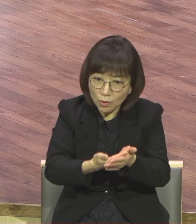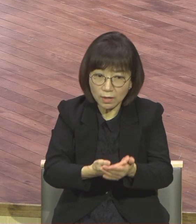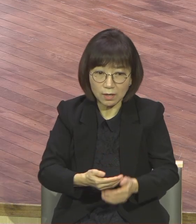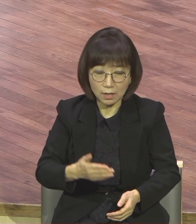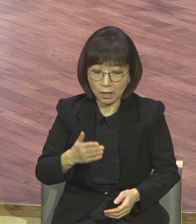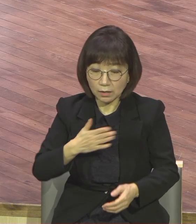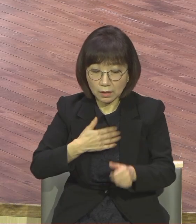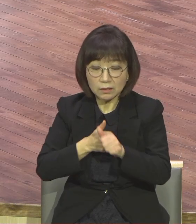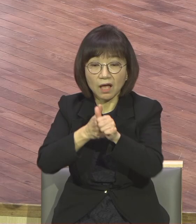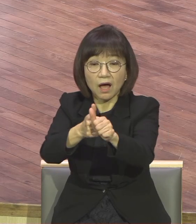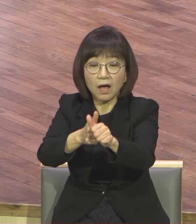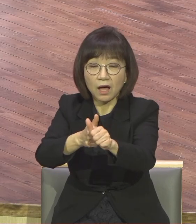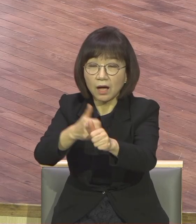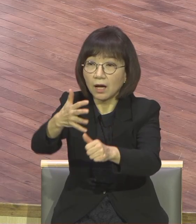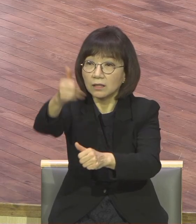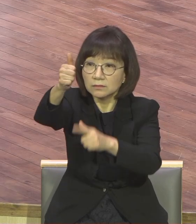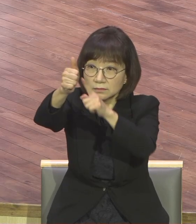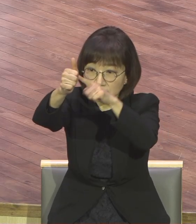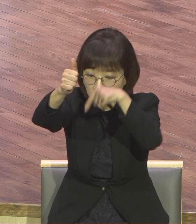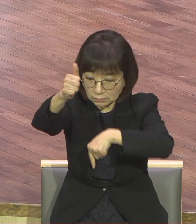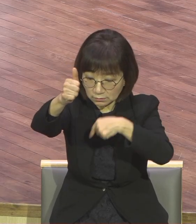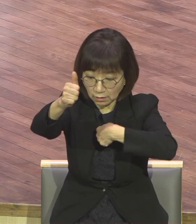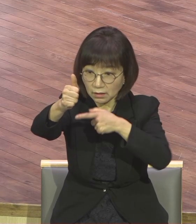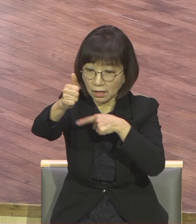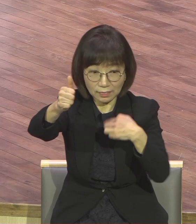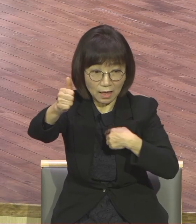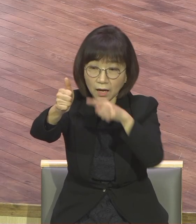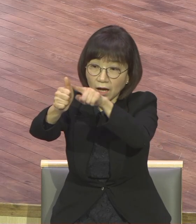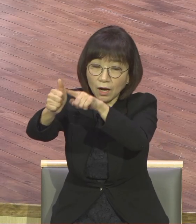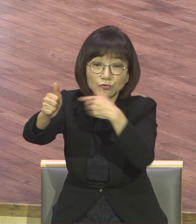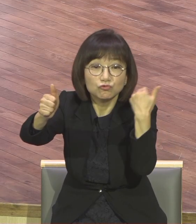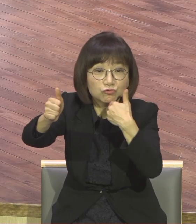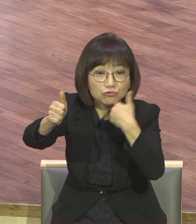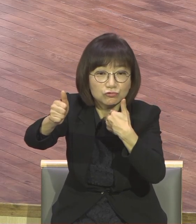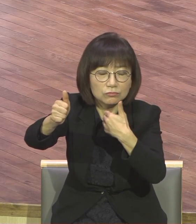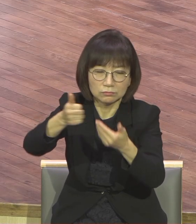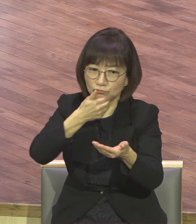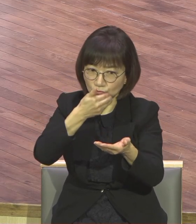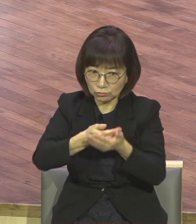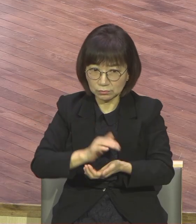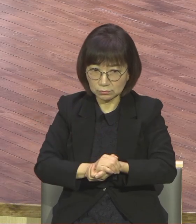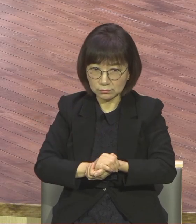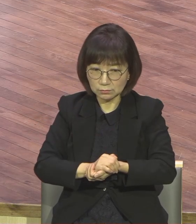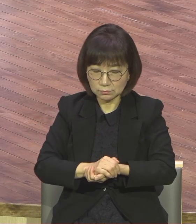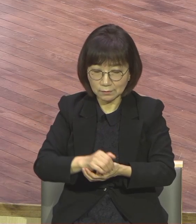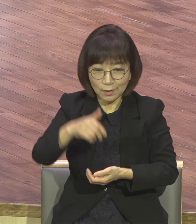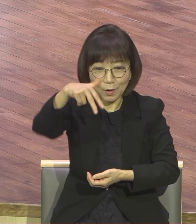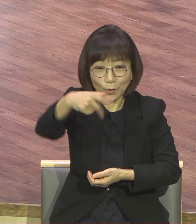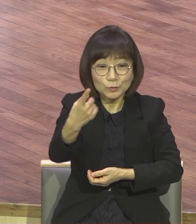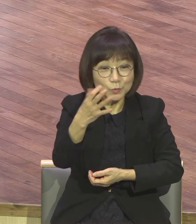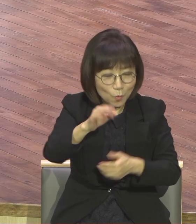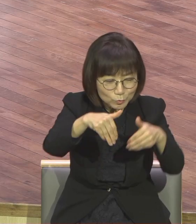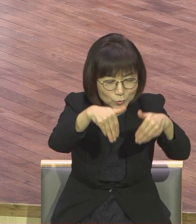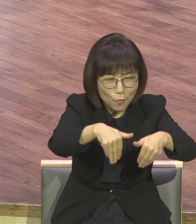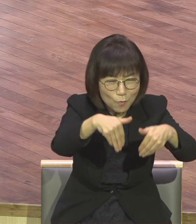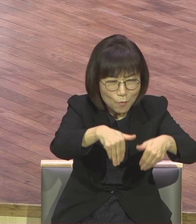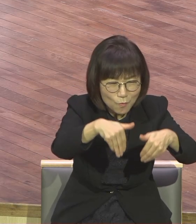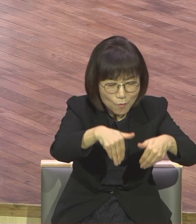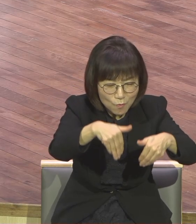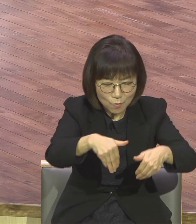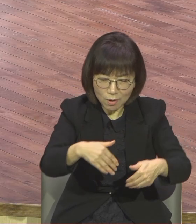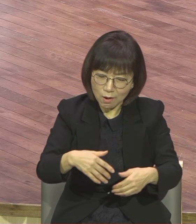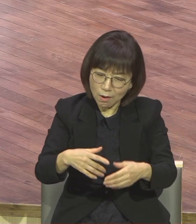바로 답 나오잖아요. 사도 바울이 종이라는 표현을 사용한 것은요, 그 당시에 로마, 이